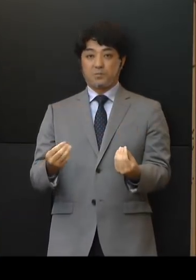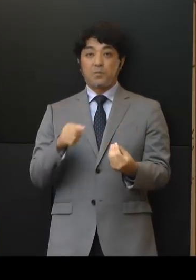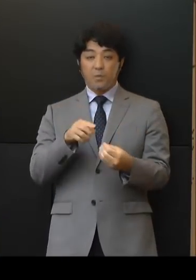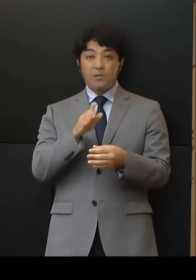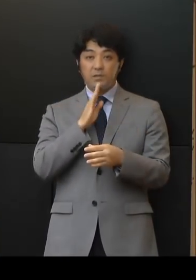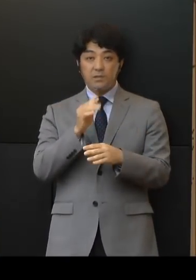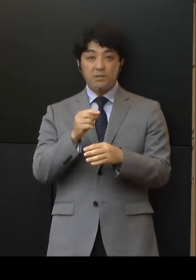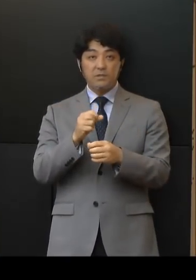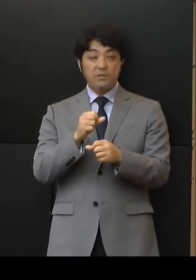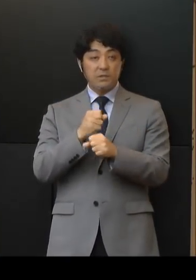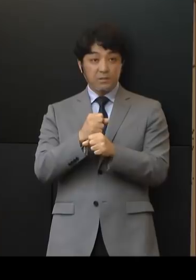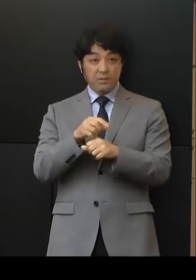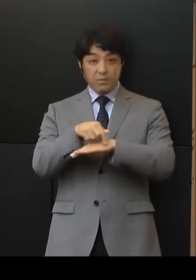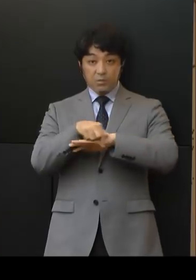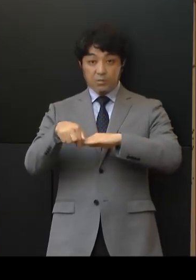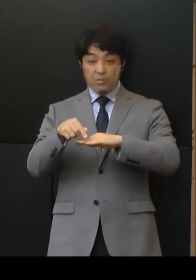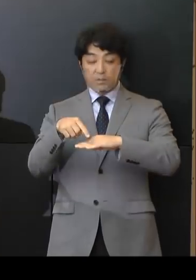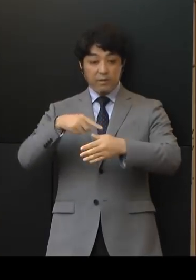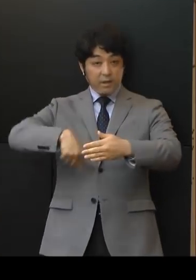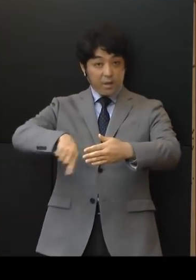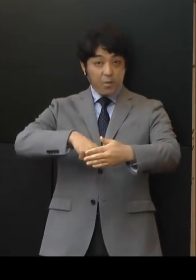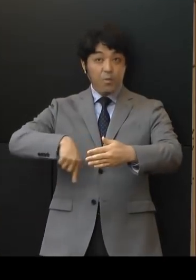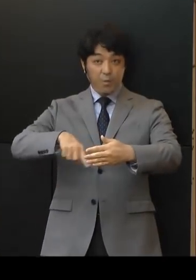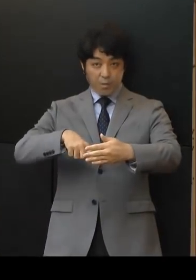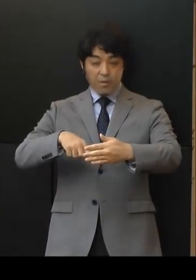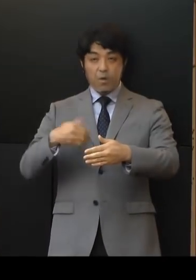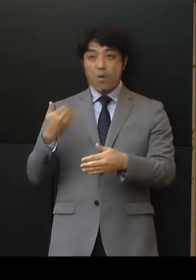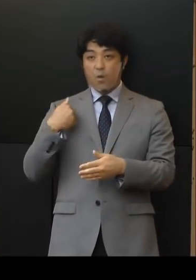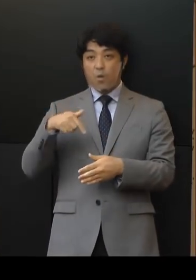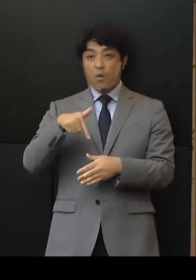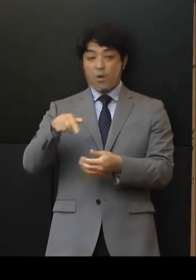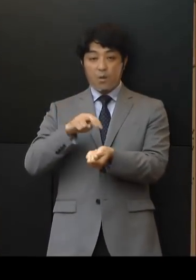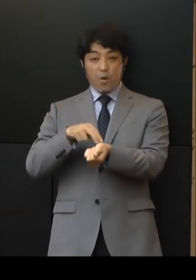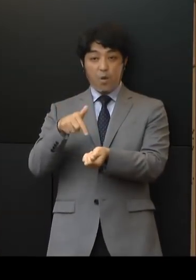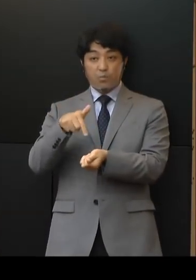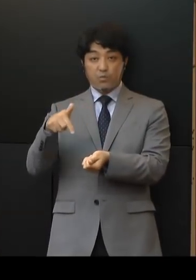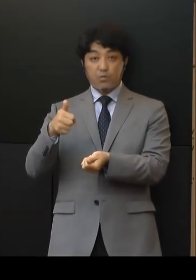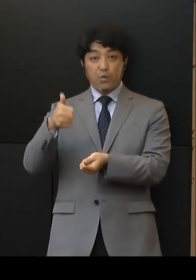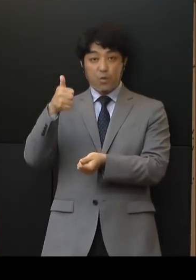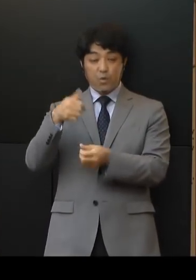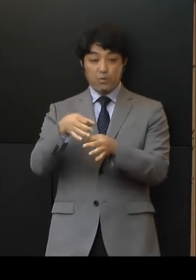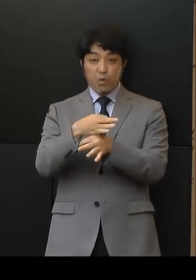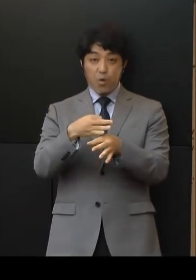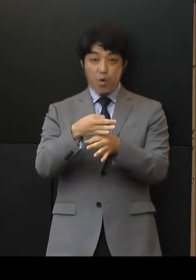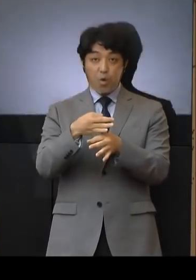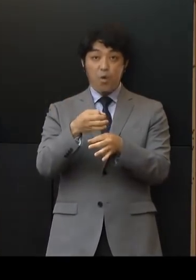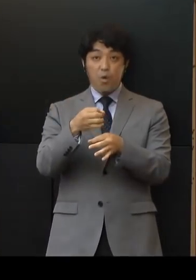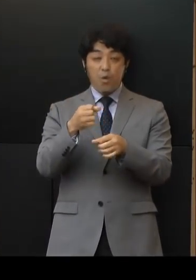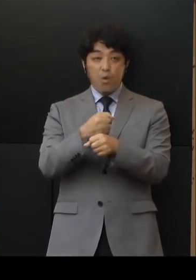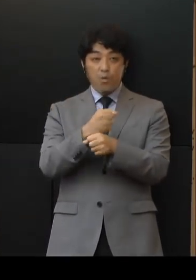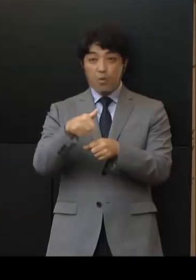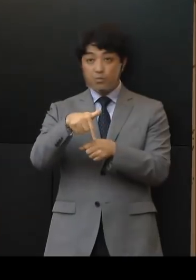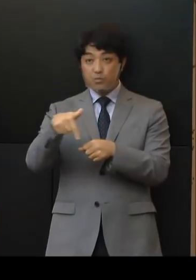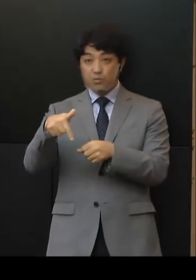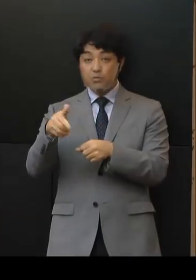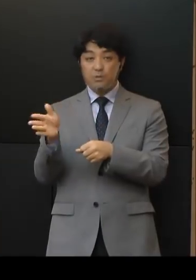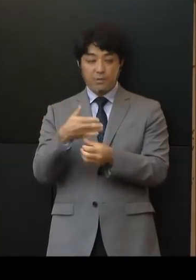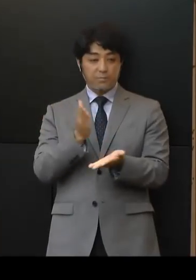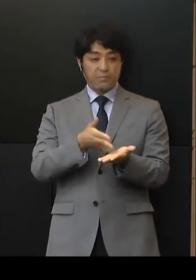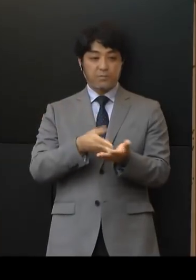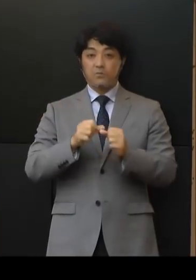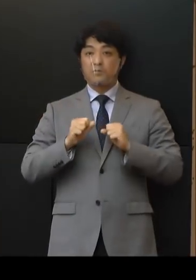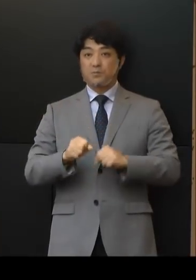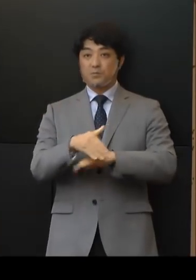方針の詳しい内容については後ほど保健医療部長、商工労働部長から説明いたします。ま